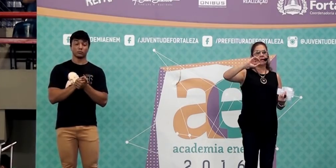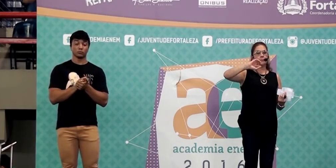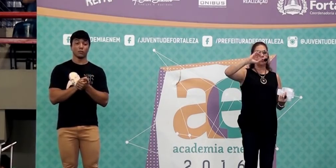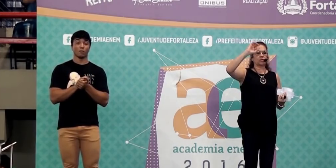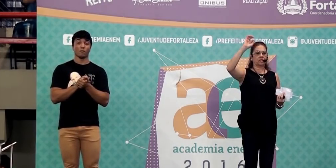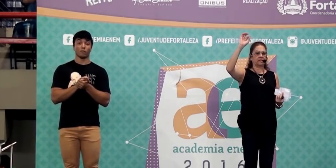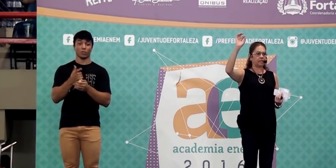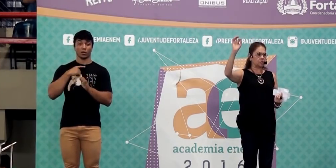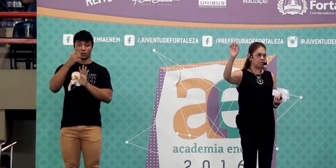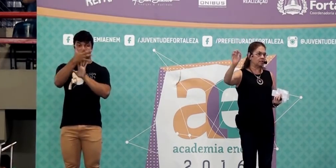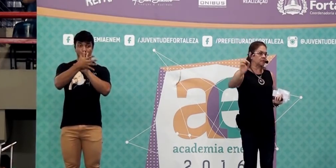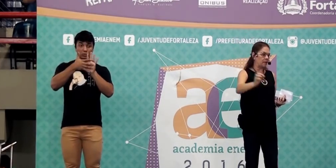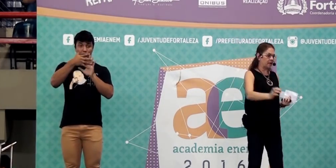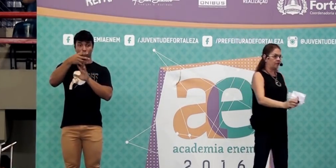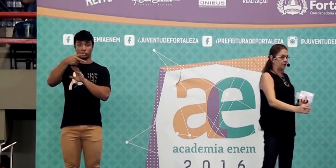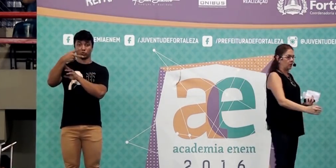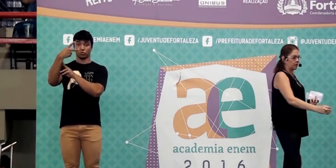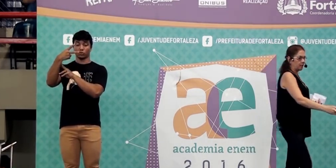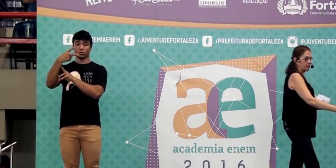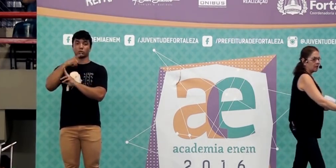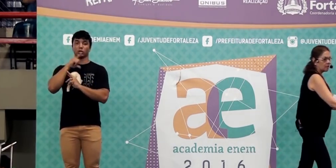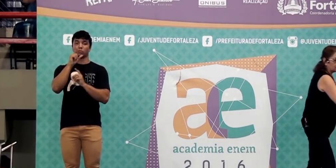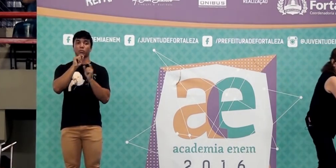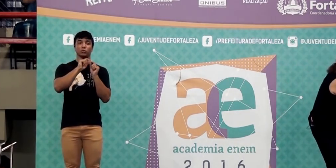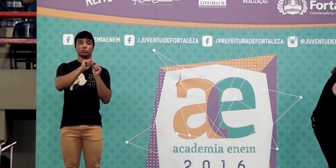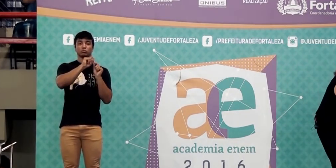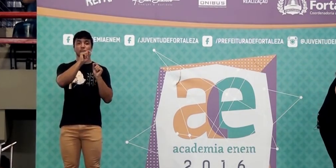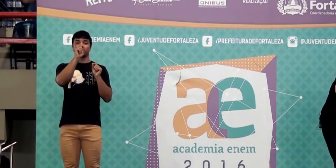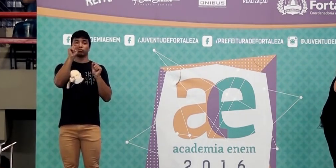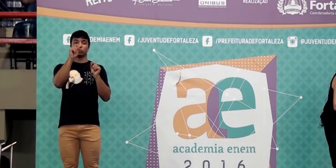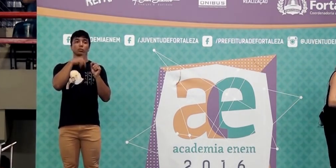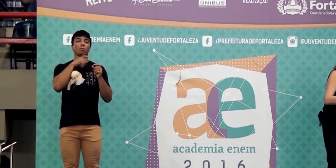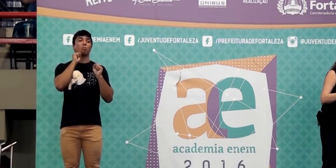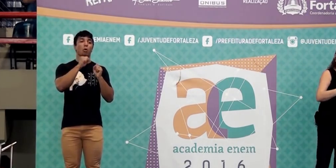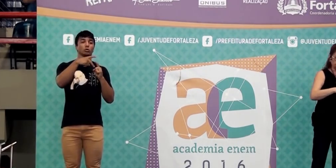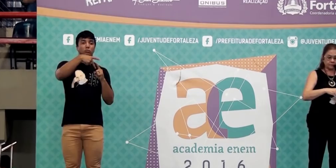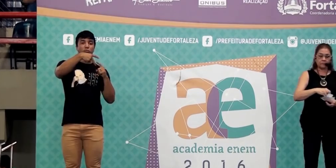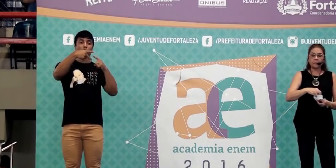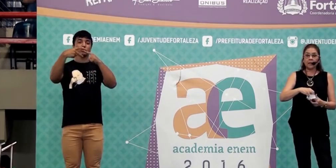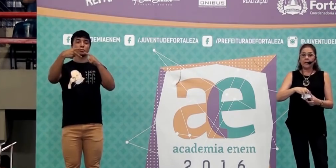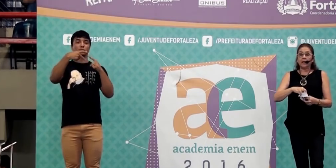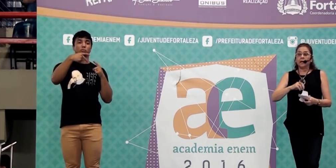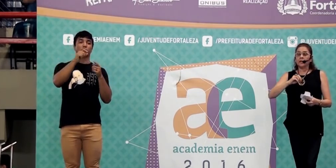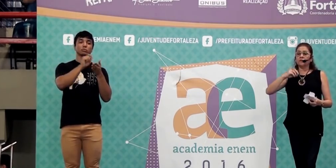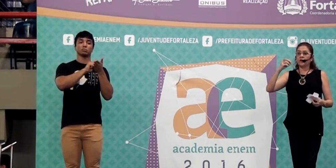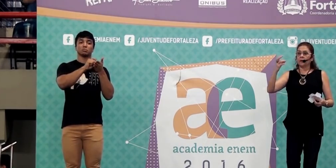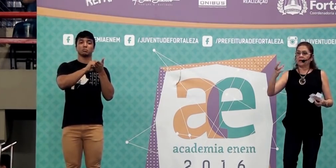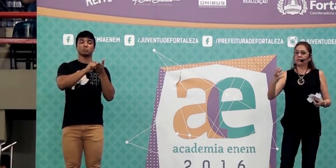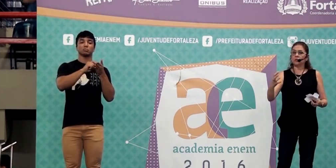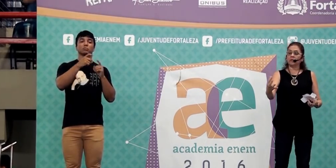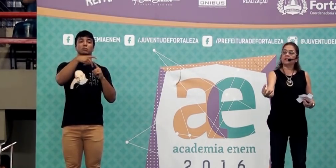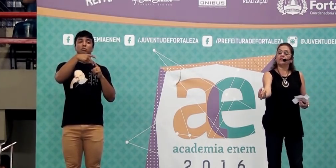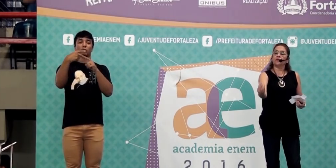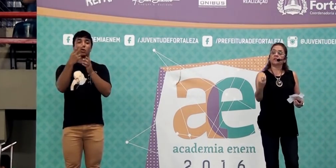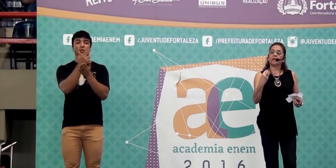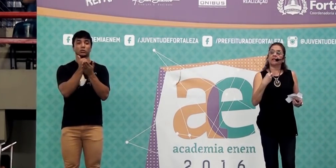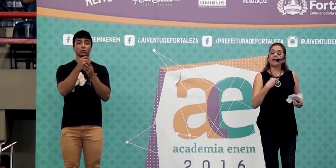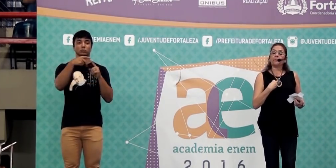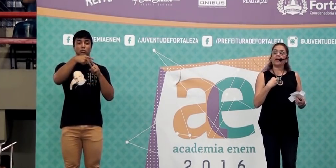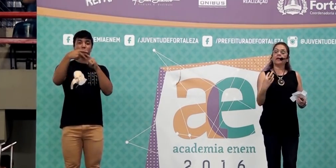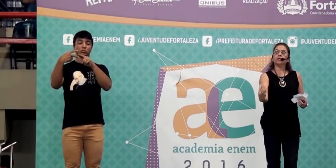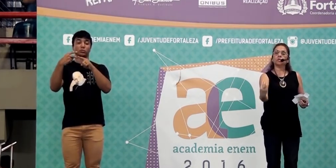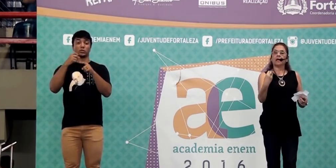2, você puxa setinhas para fora e você coloca informações que